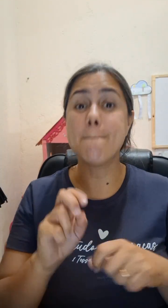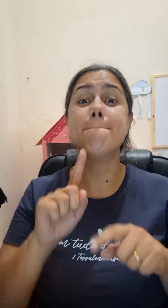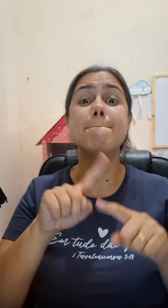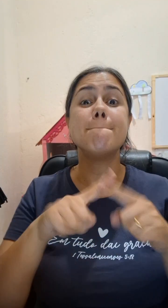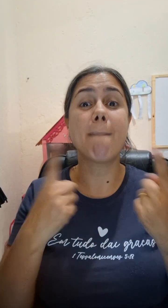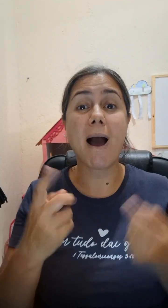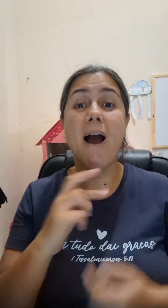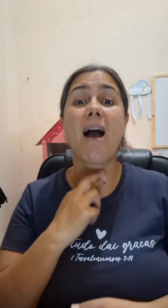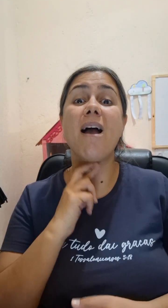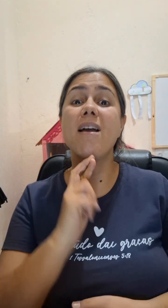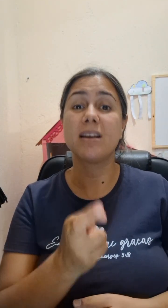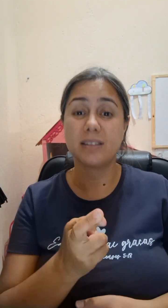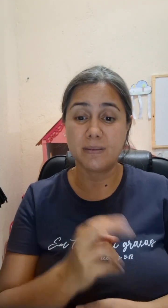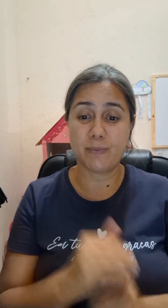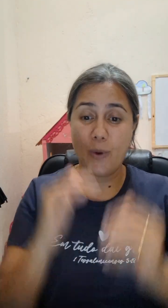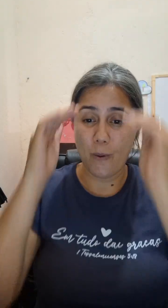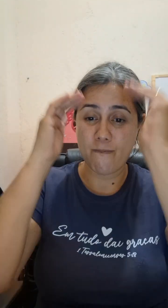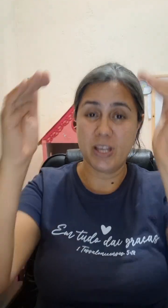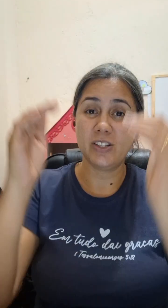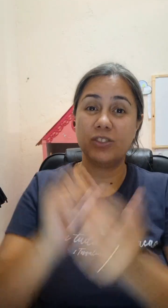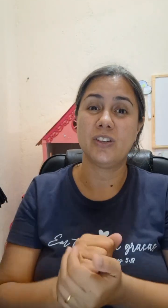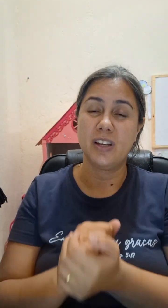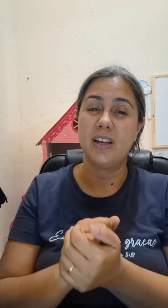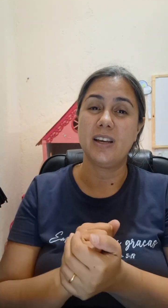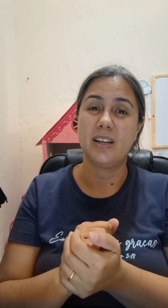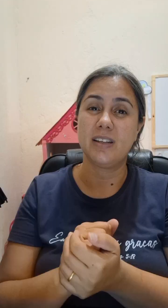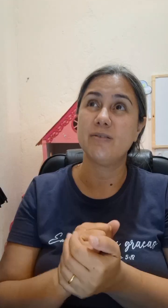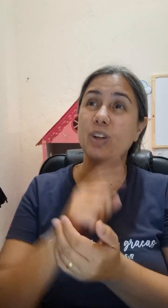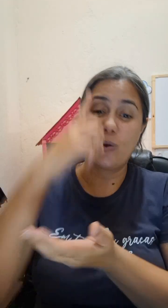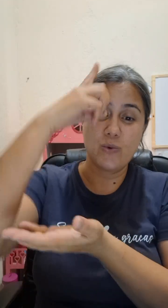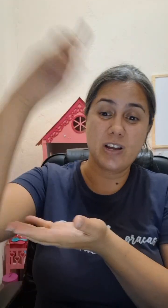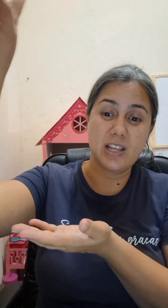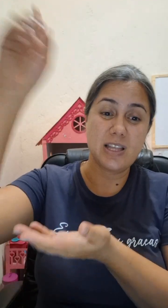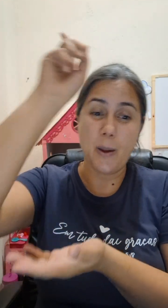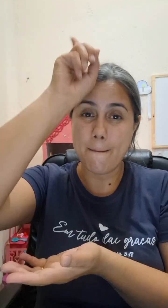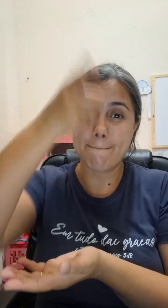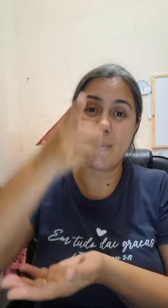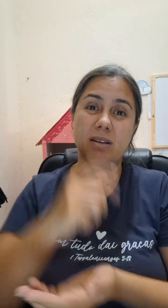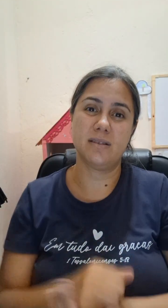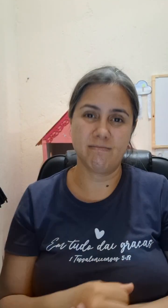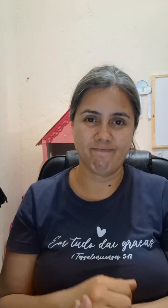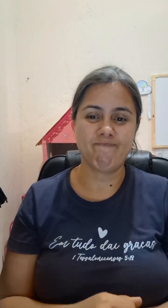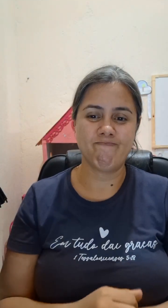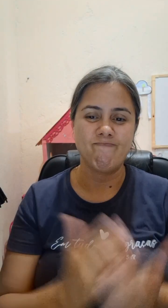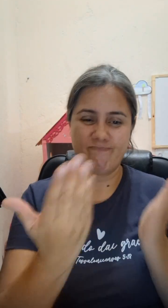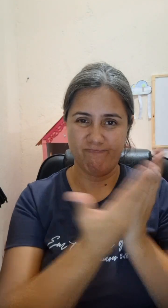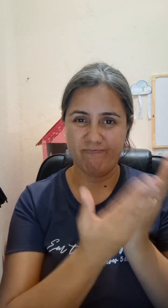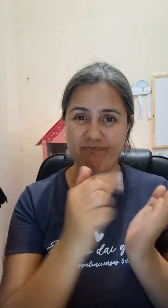nossa inteligência, da inteligência humana, mas é uma resposta obediente